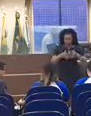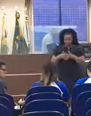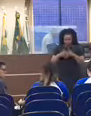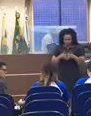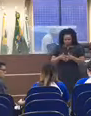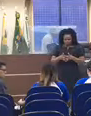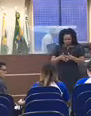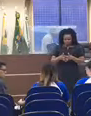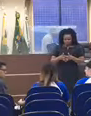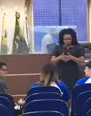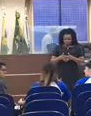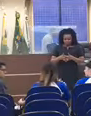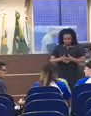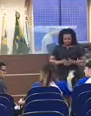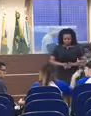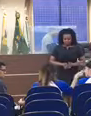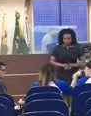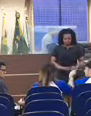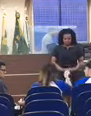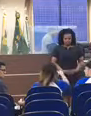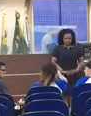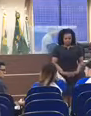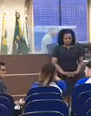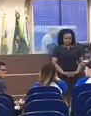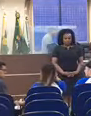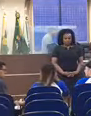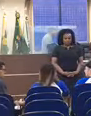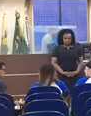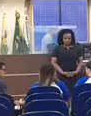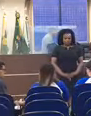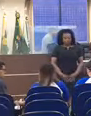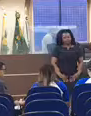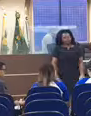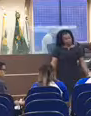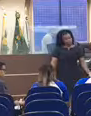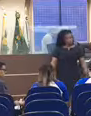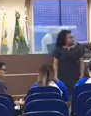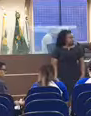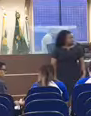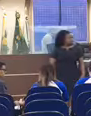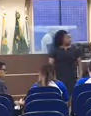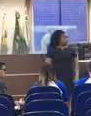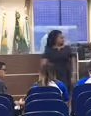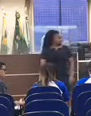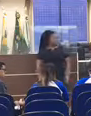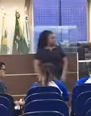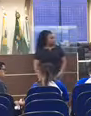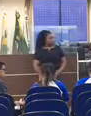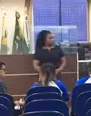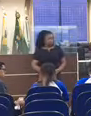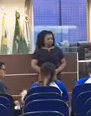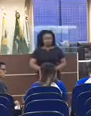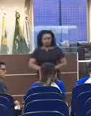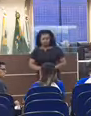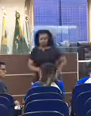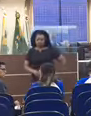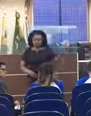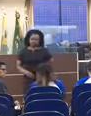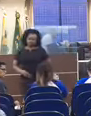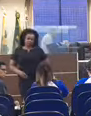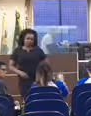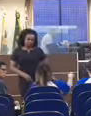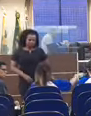sessão, mas a palavra é passada imediatamente para o prefeito municipal Marcelo Roque, o qual discorre a respeito do planejamento da cidade para o ano 2020